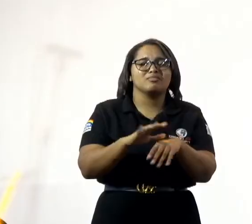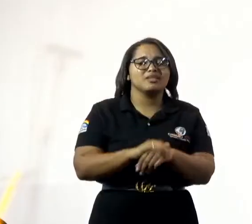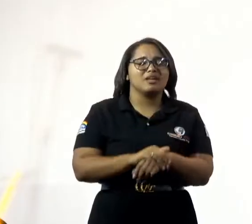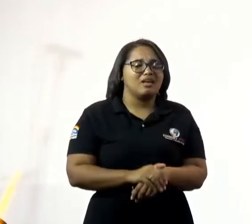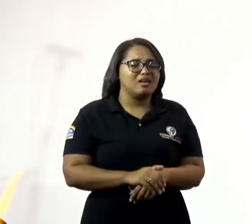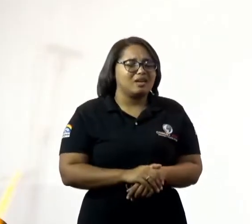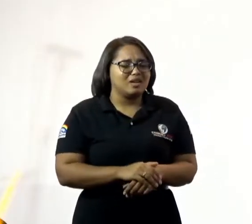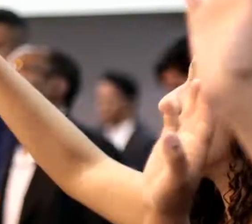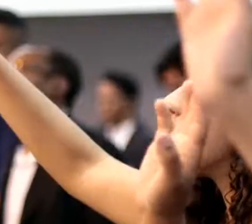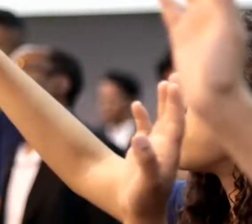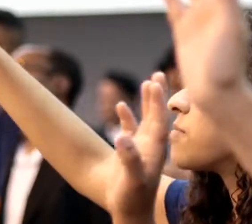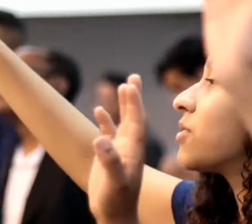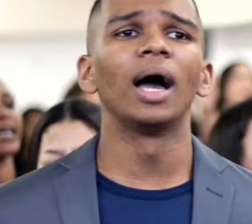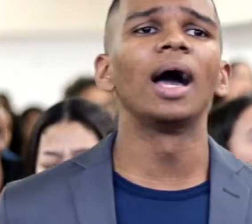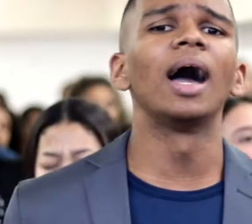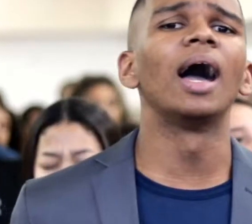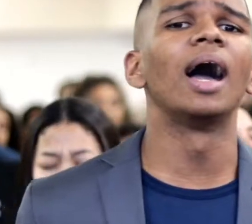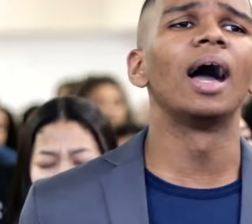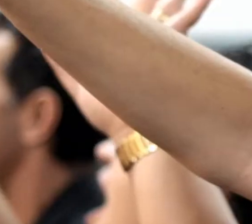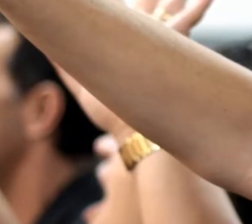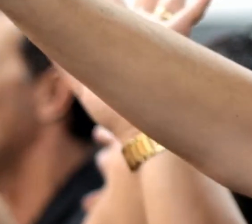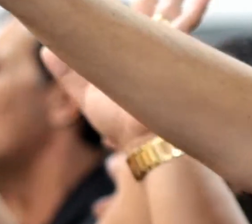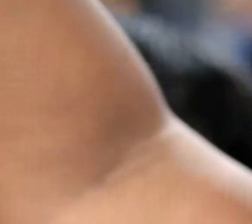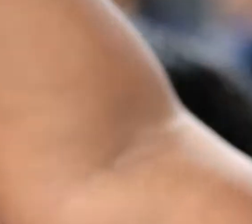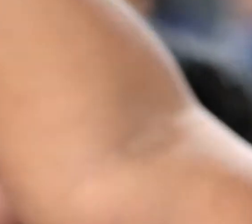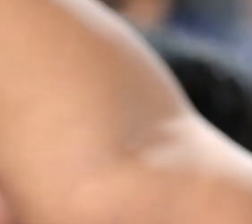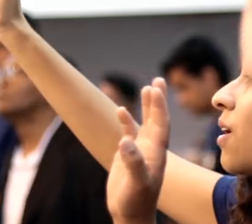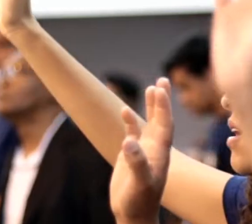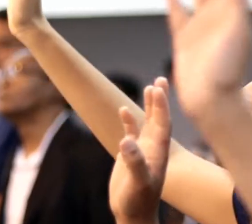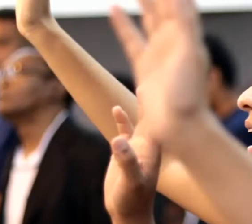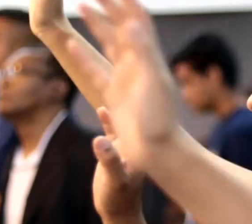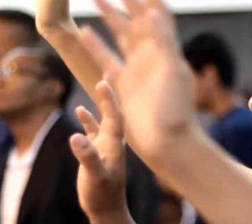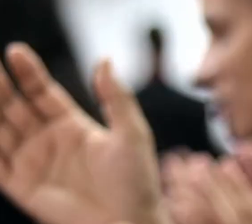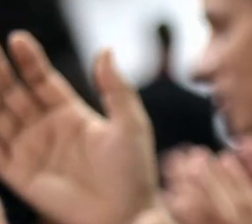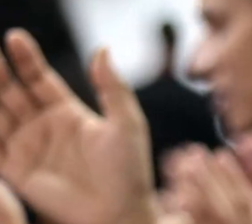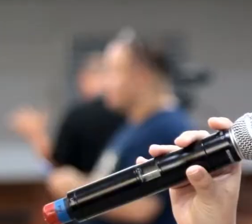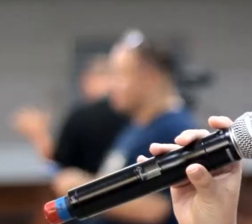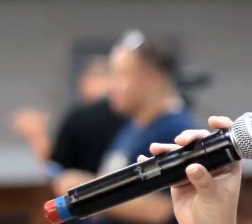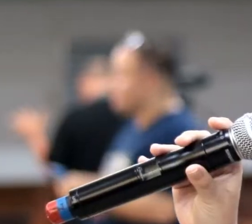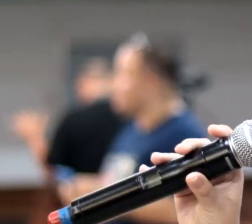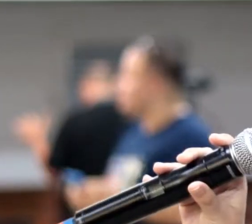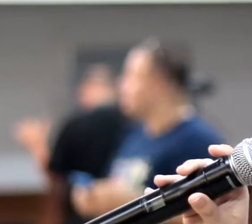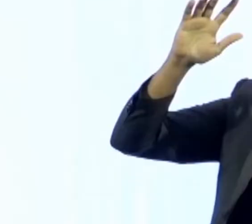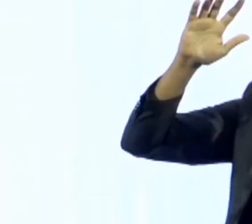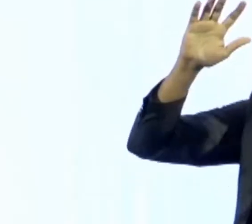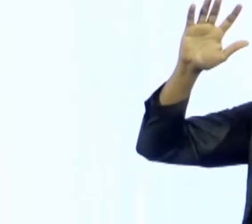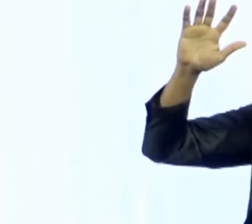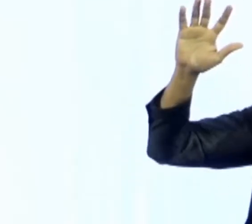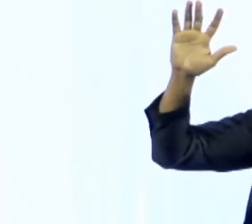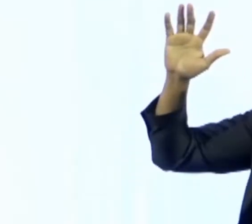Mesmo estando em guerra, ou celebrando minha vitória, eu te